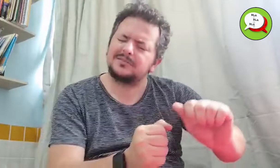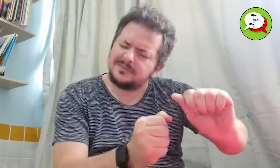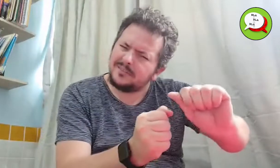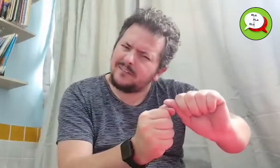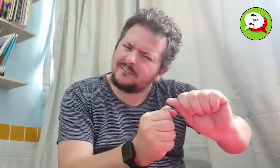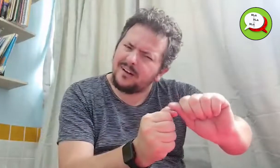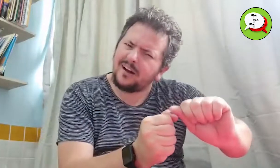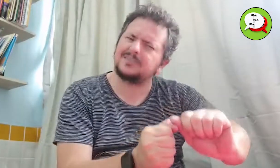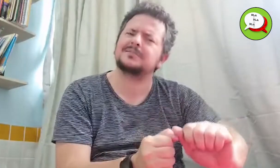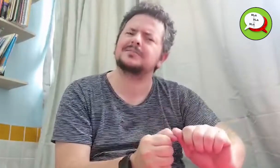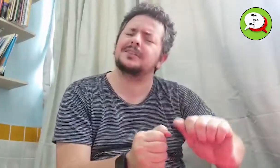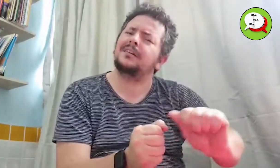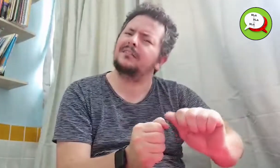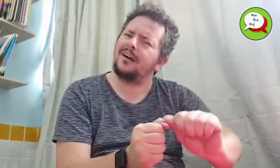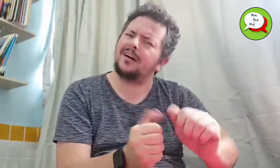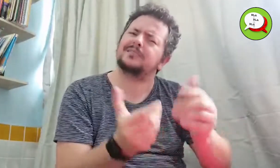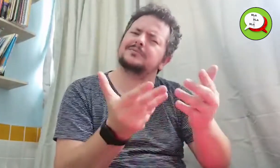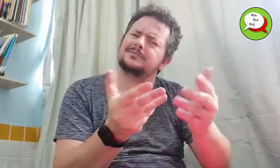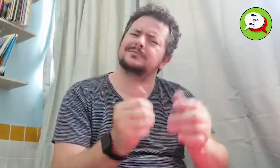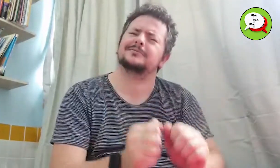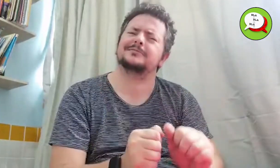a unha do dedão, dos dois